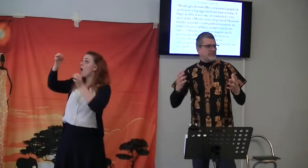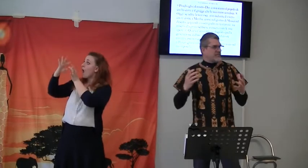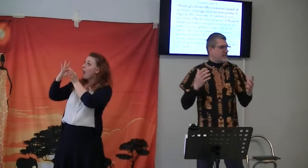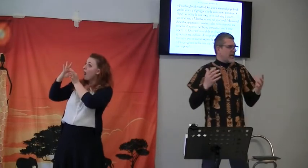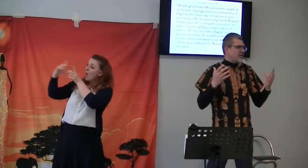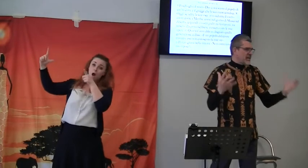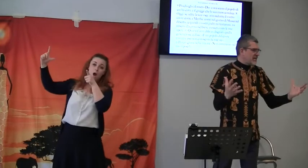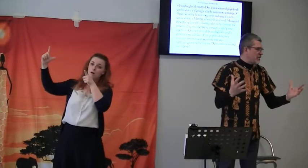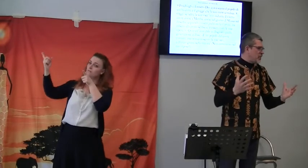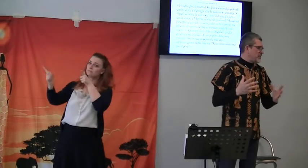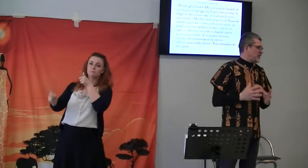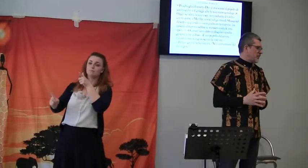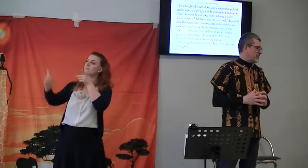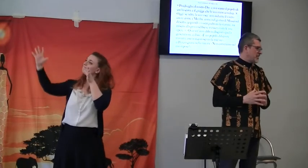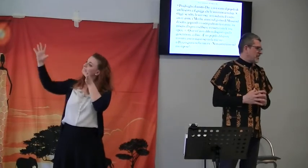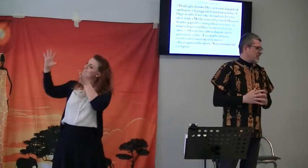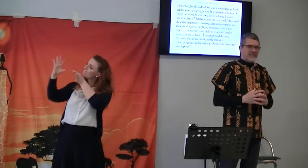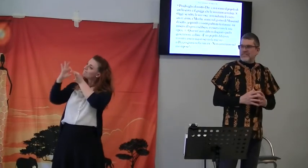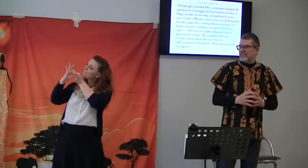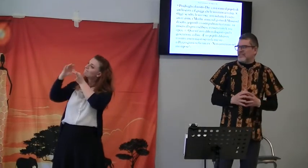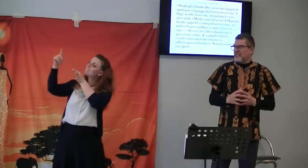grazia. Accettami per come sono.